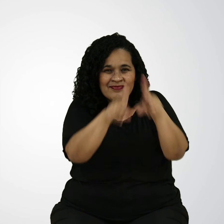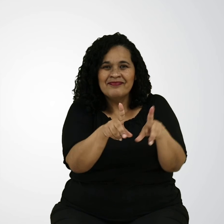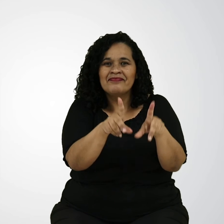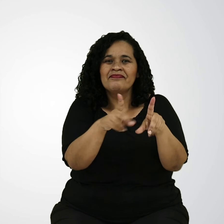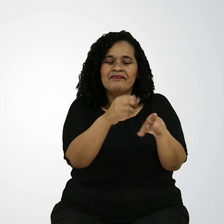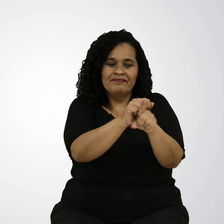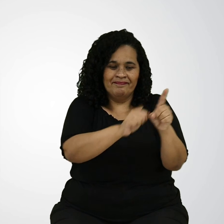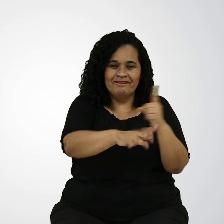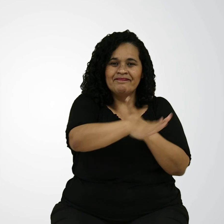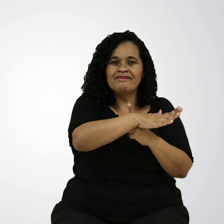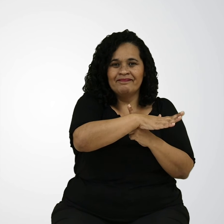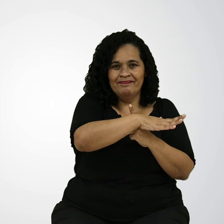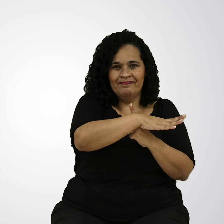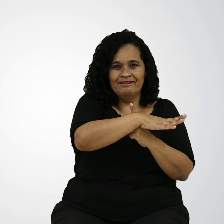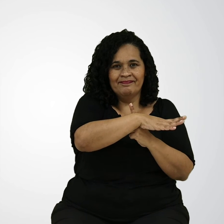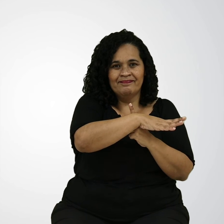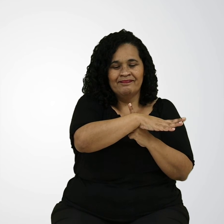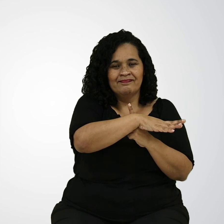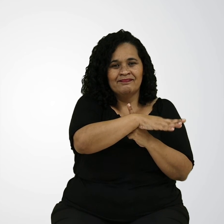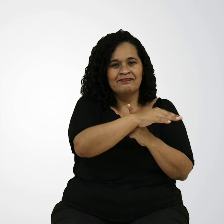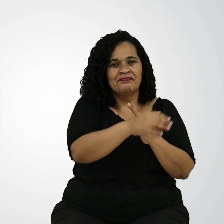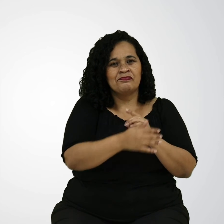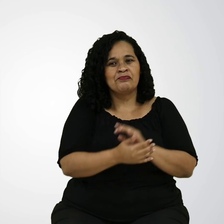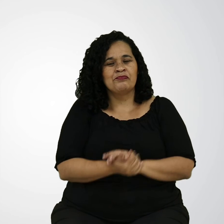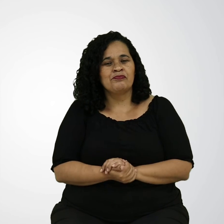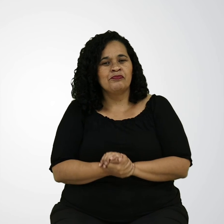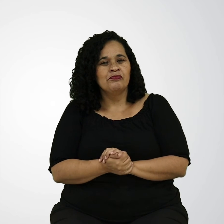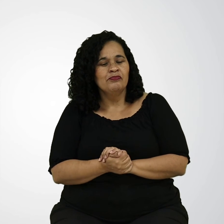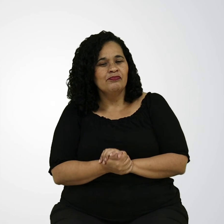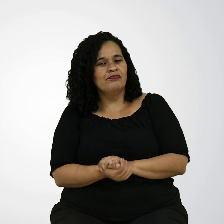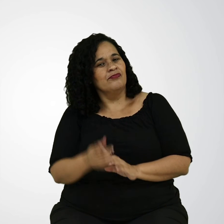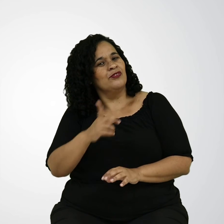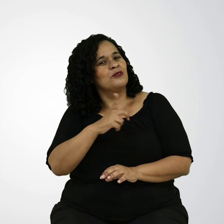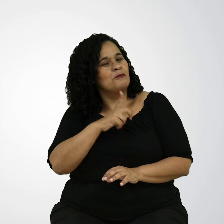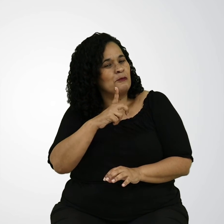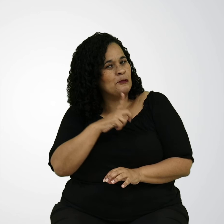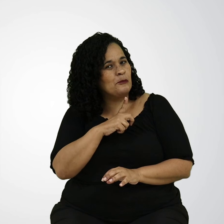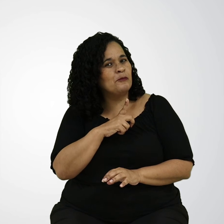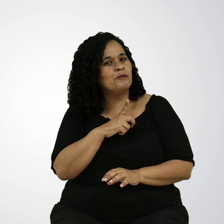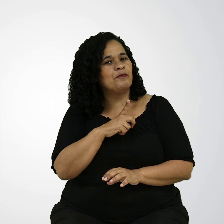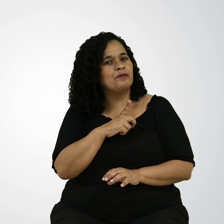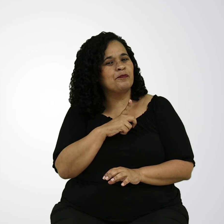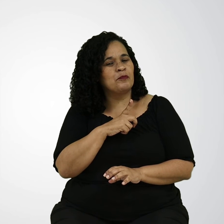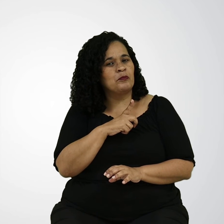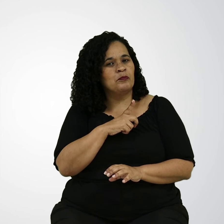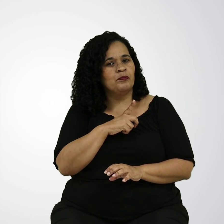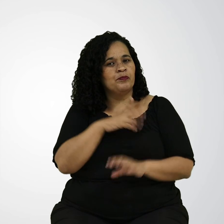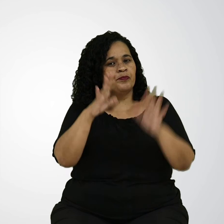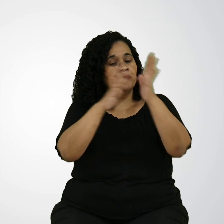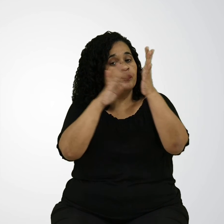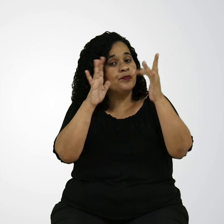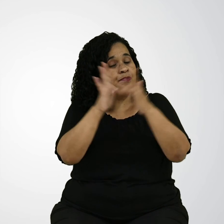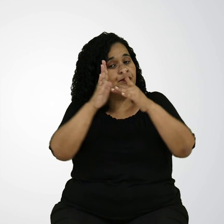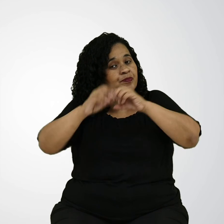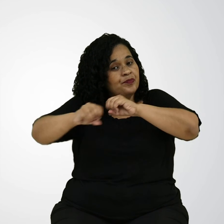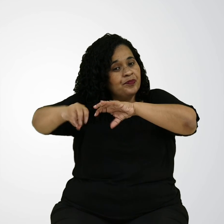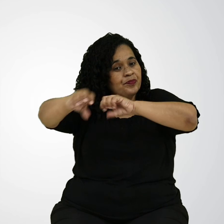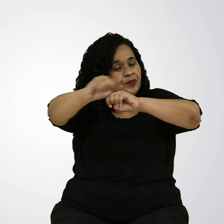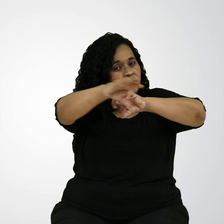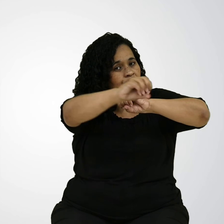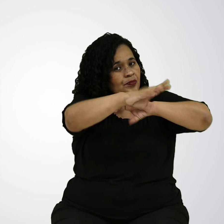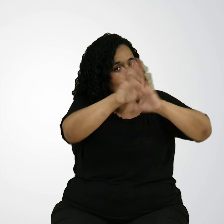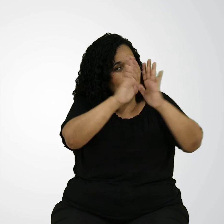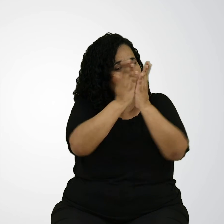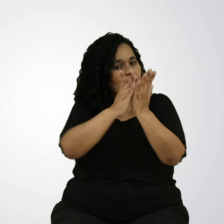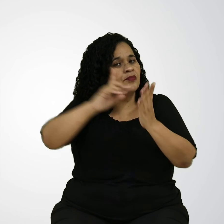na sociedade. E nós temos então aqui essa recomendação da palavra de Deus para que